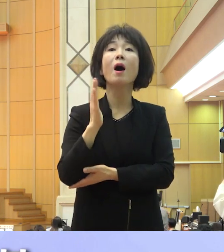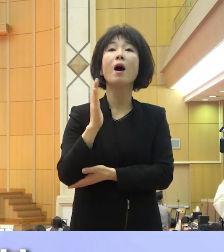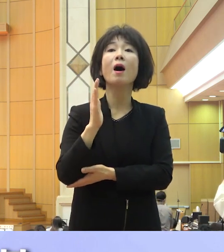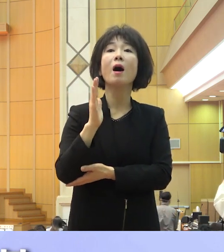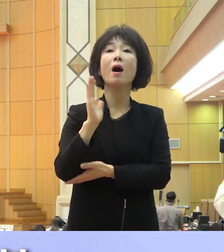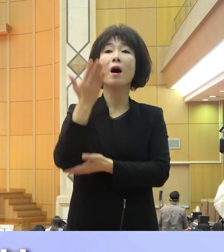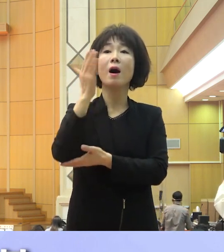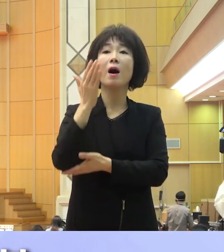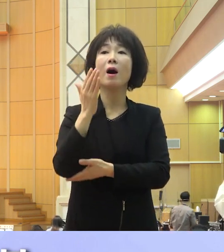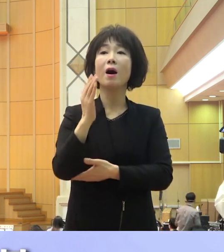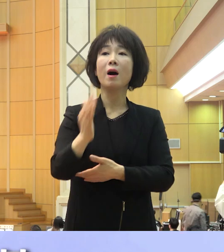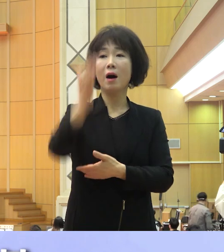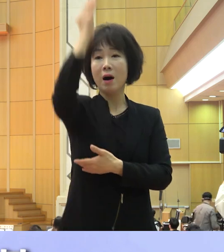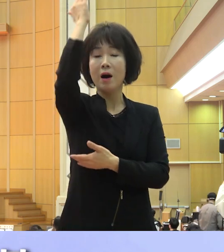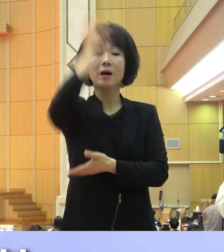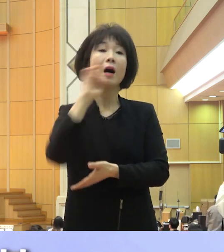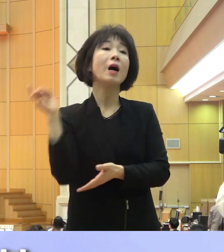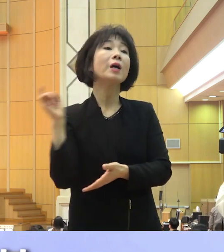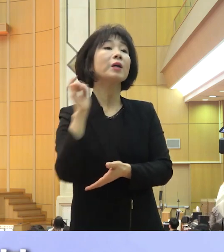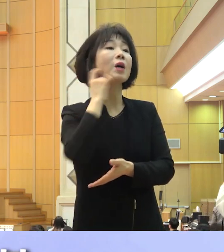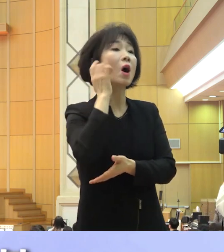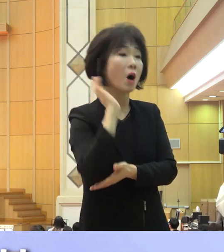영광